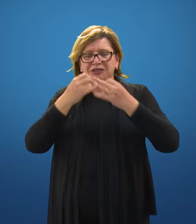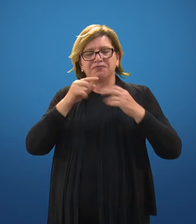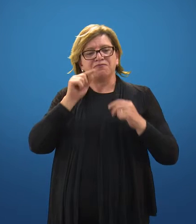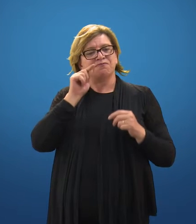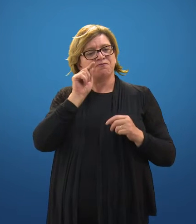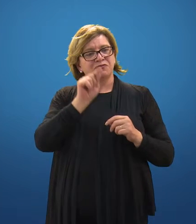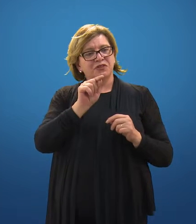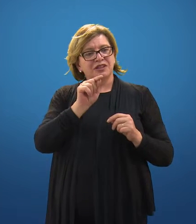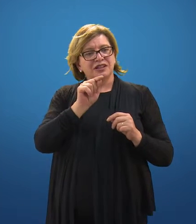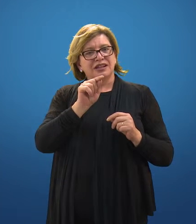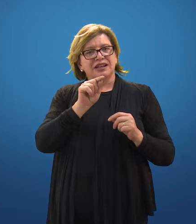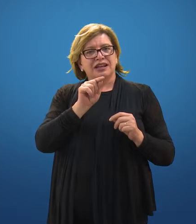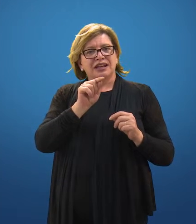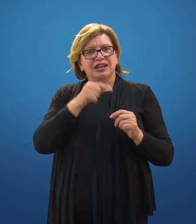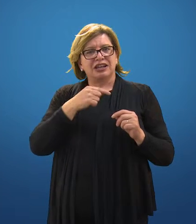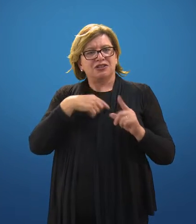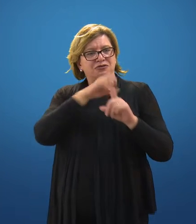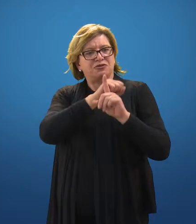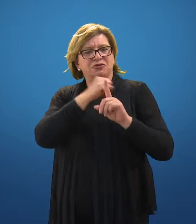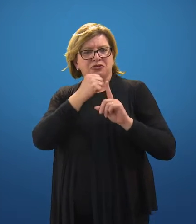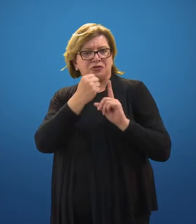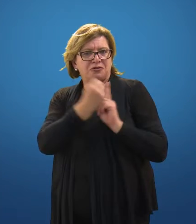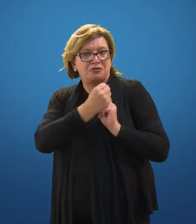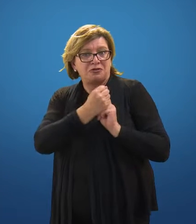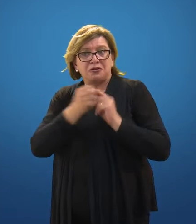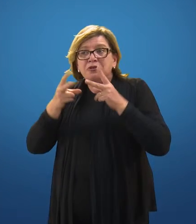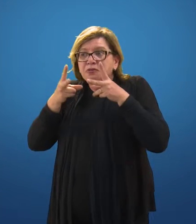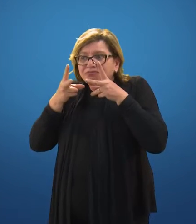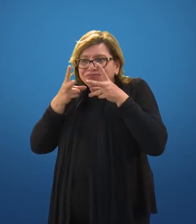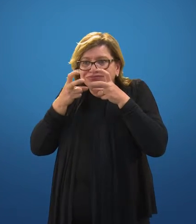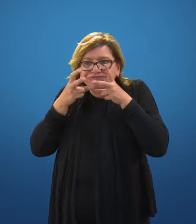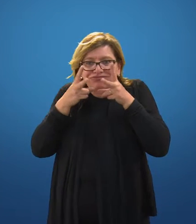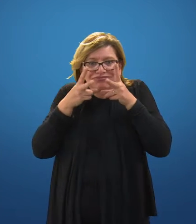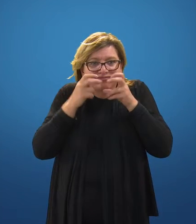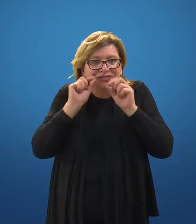vai, enquanto sociólogo, verificar um fenômeno